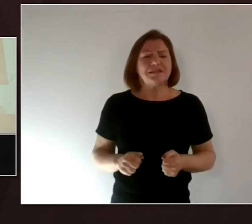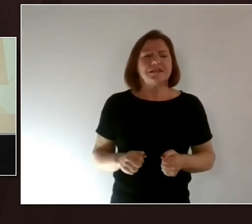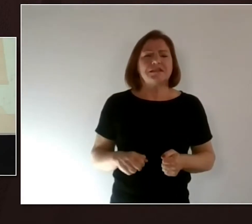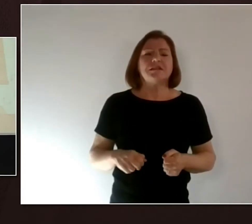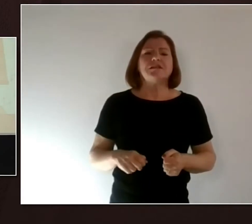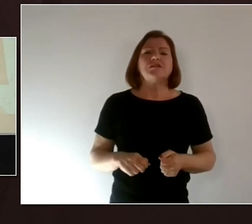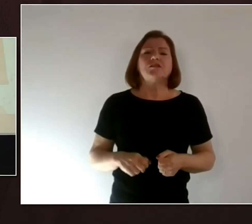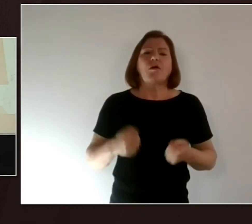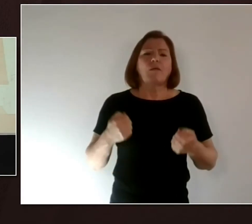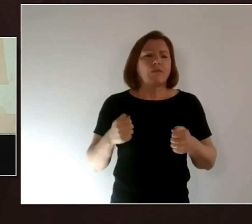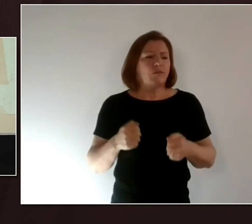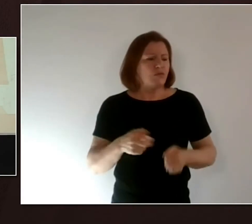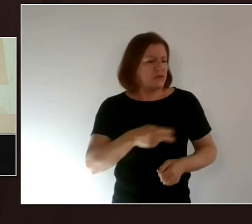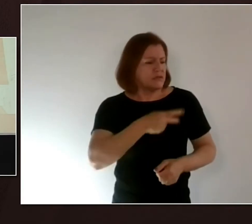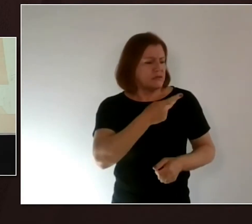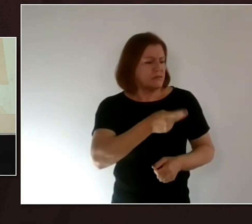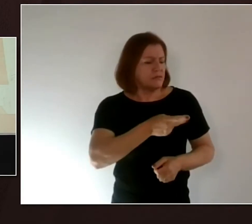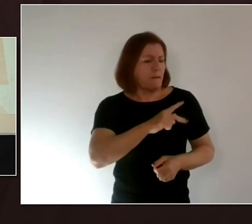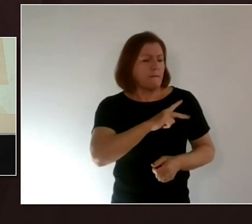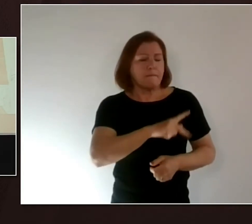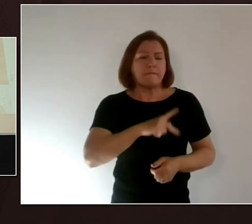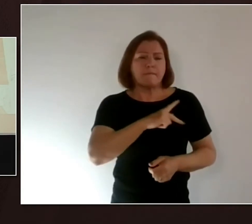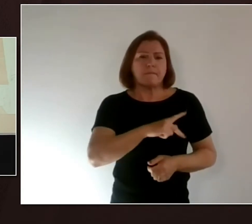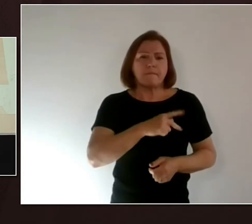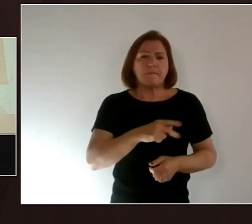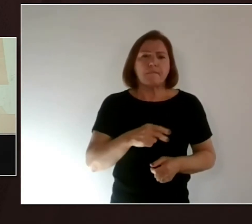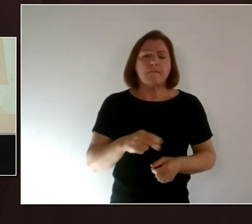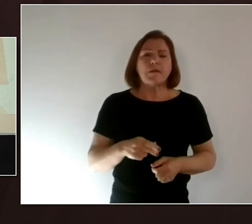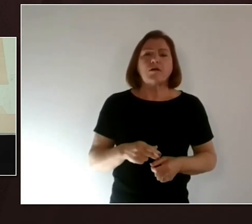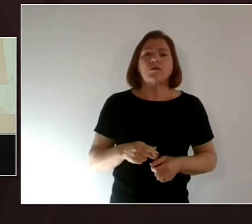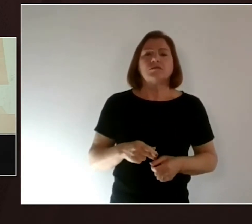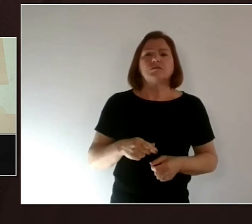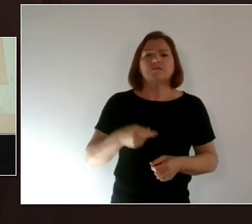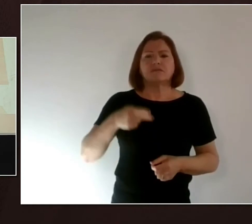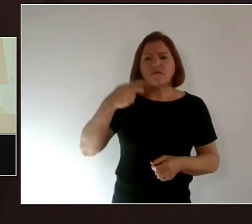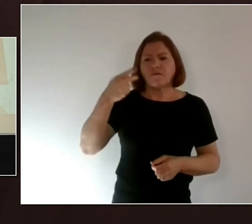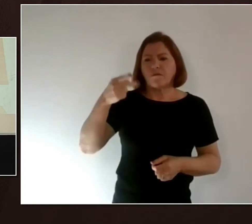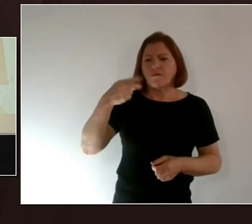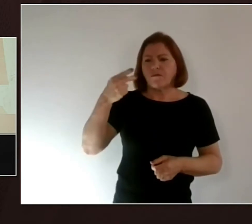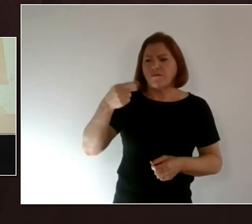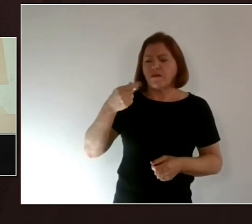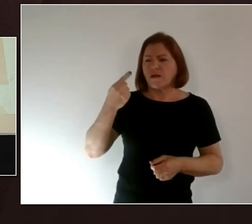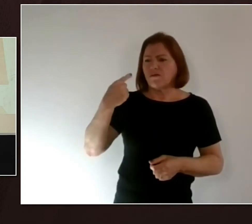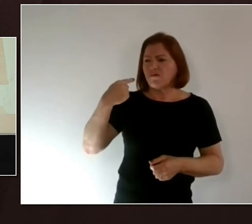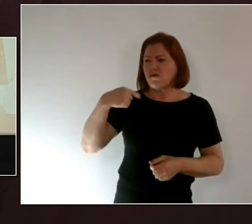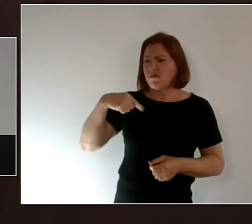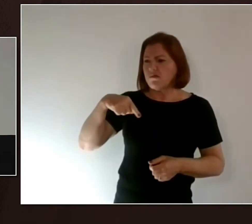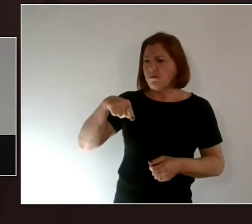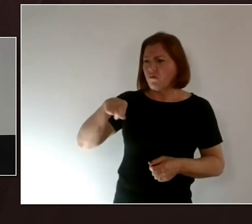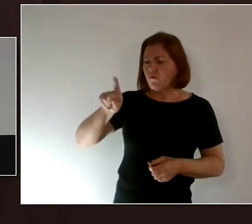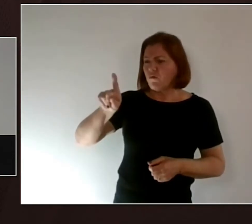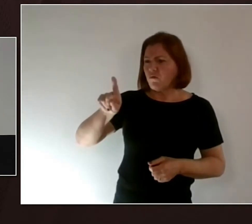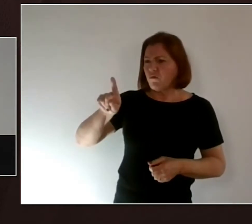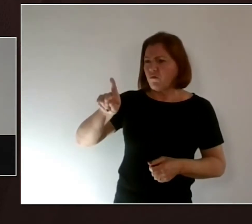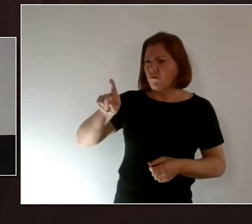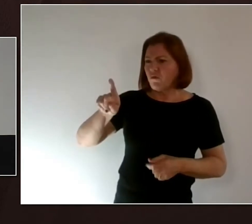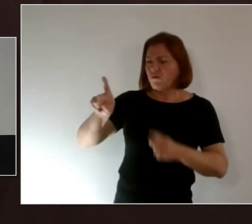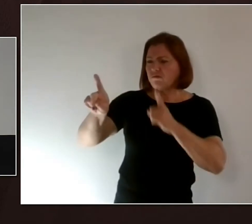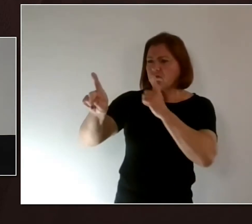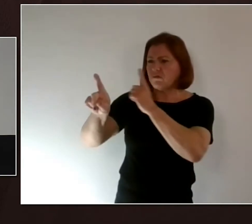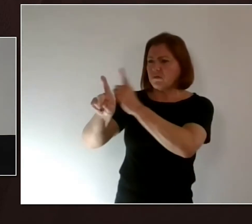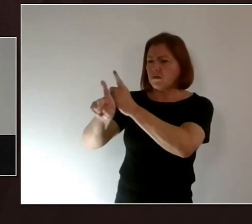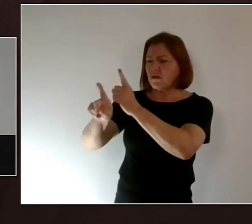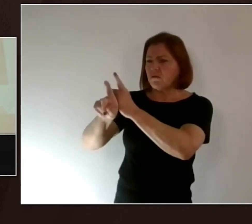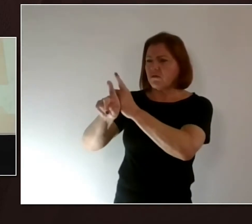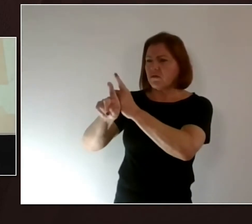vocês como aprovados de Deus. Se ele não for aprovado de Deus, Deus não lhe daria revelação